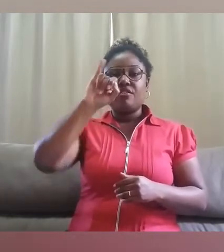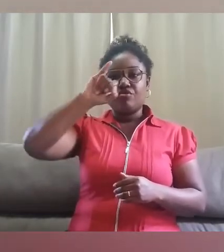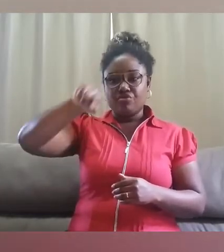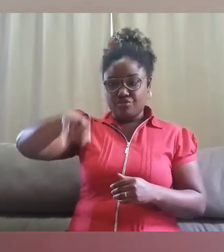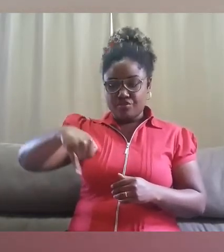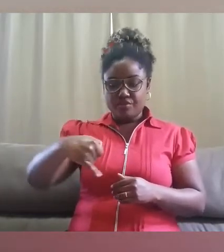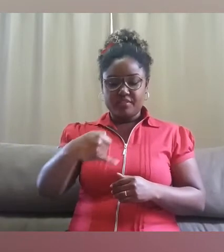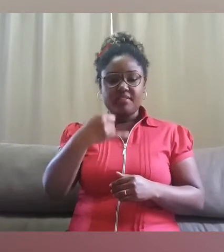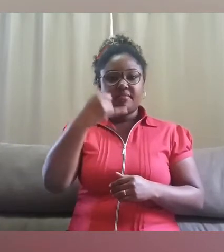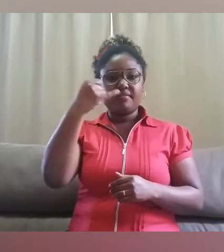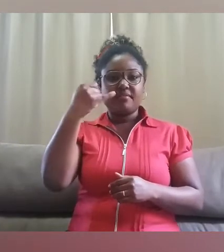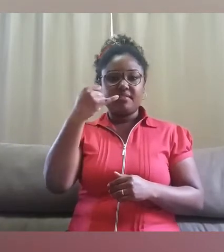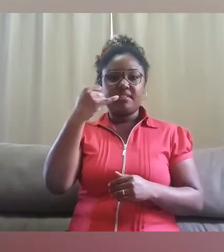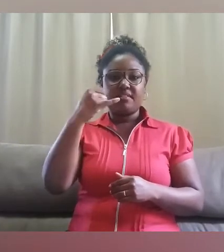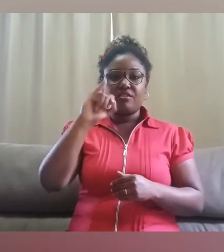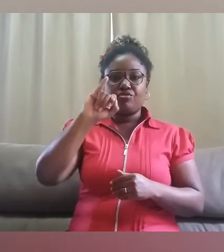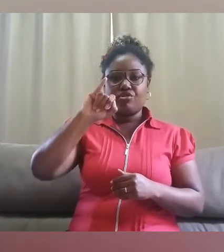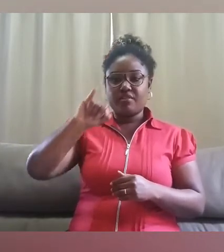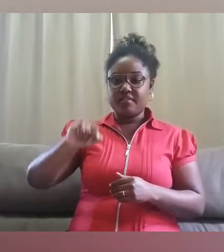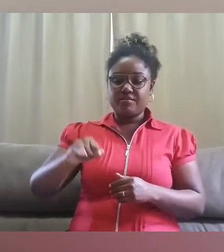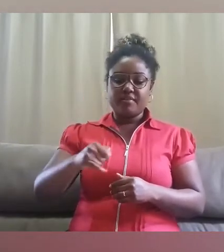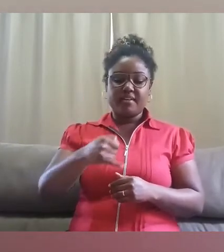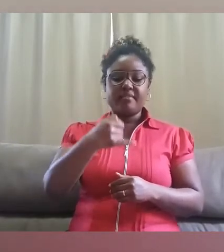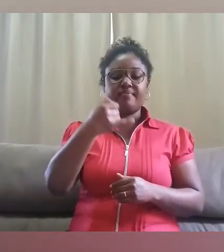J J Desenho o J no ar